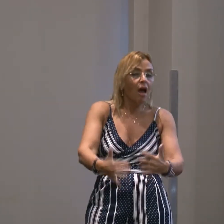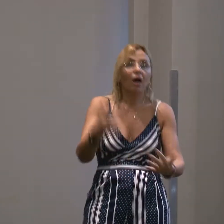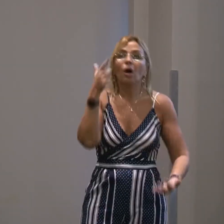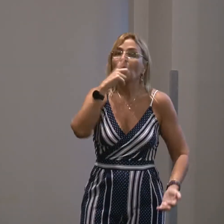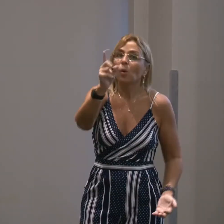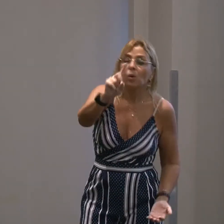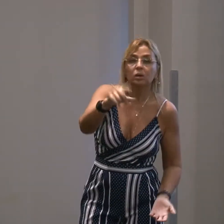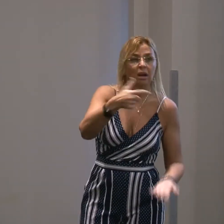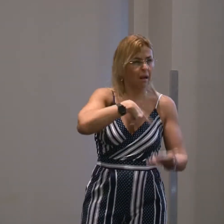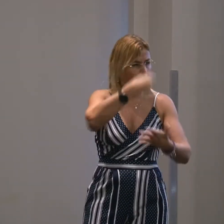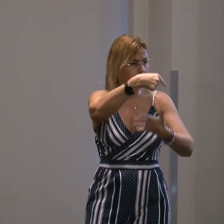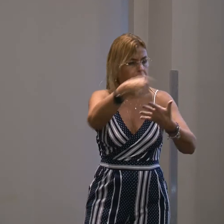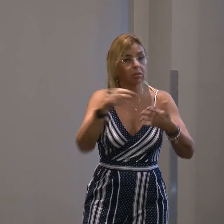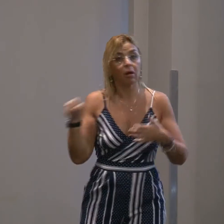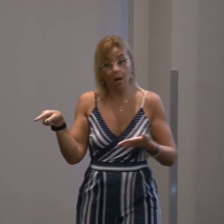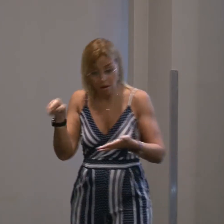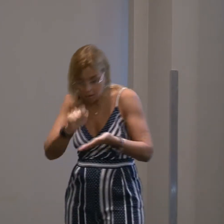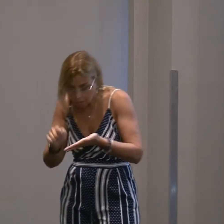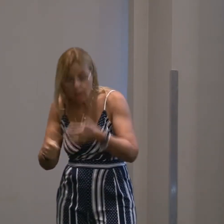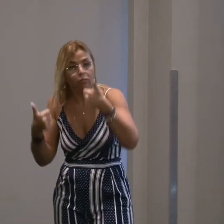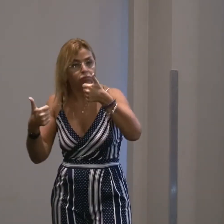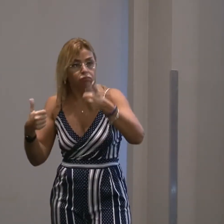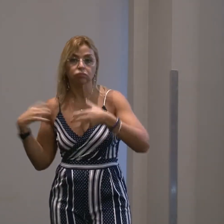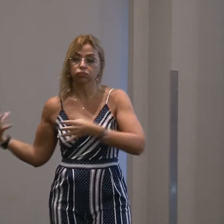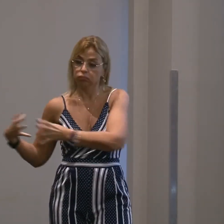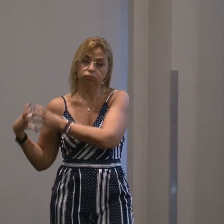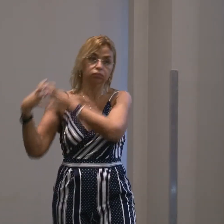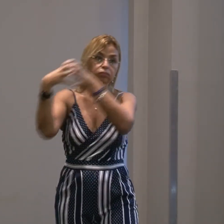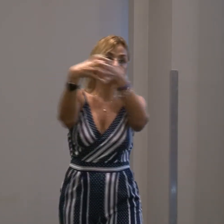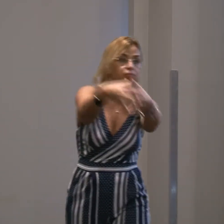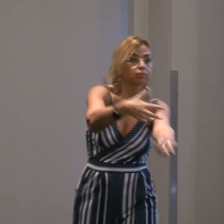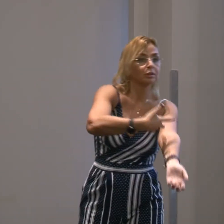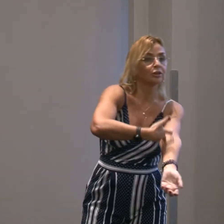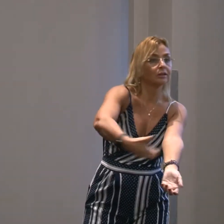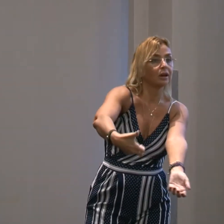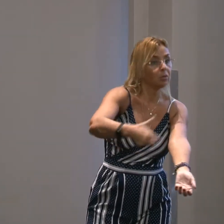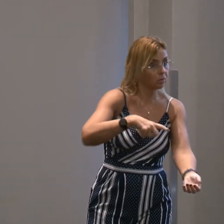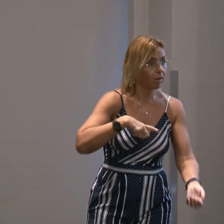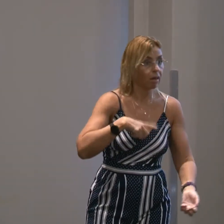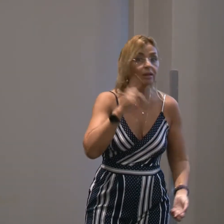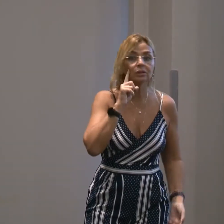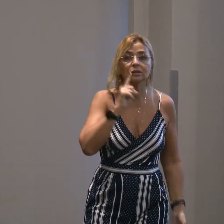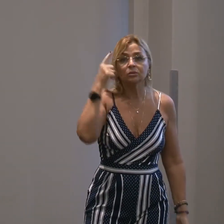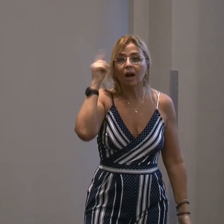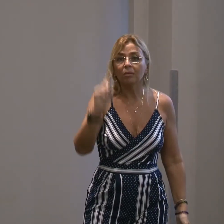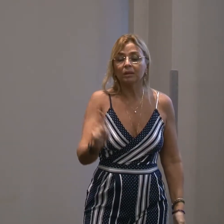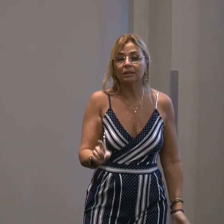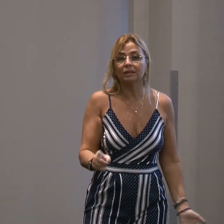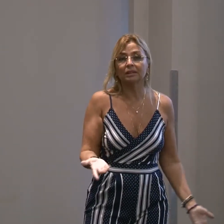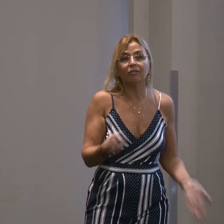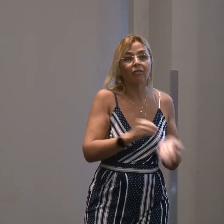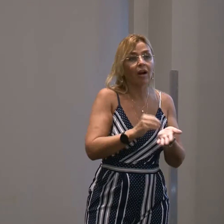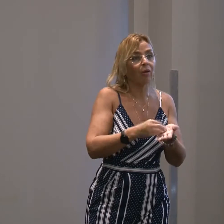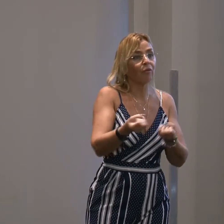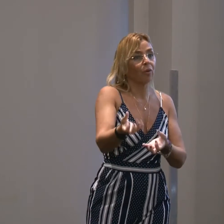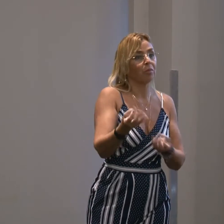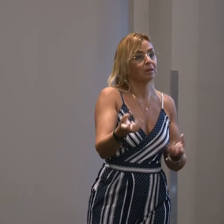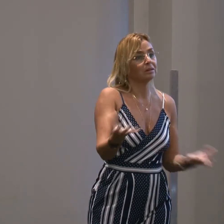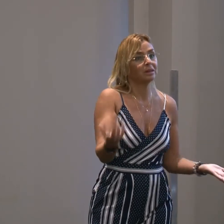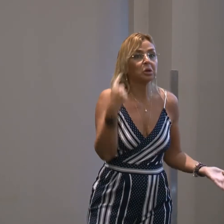inclusive por algumas questões que fazem com que as pessoas não vão até os aparelhos de saúde. O que acontece